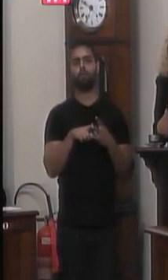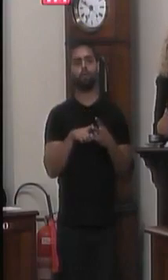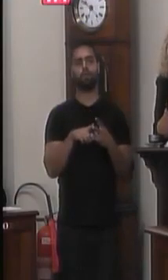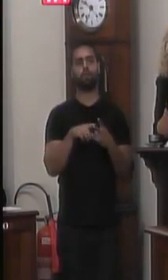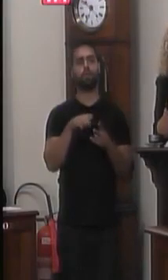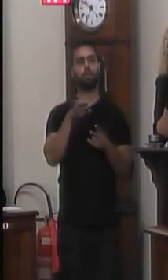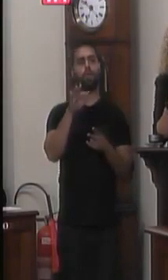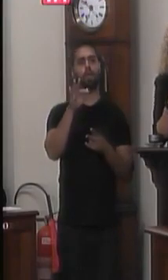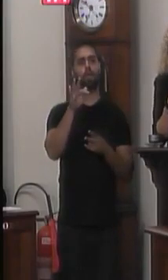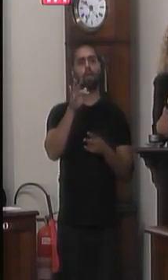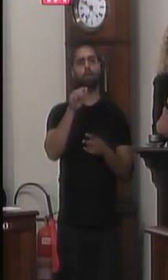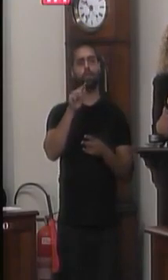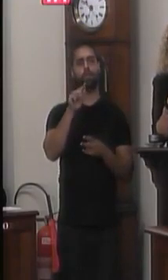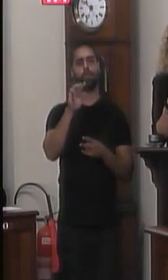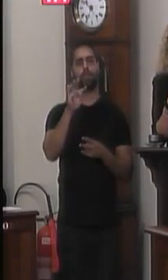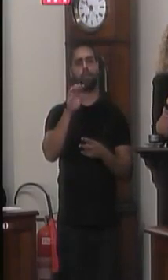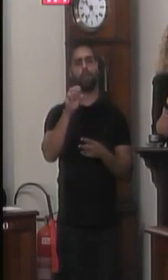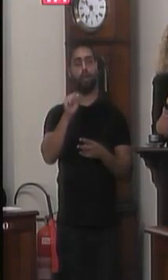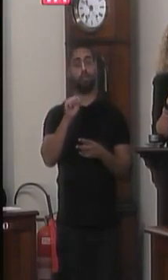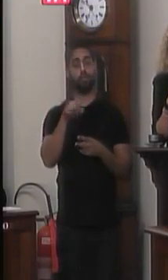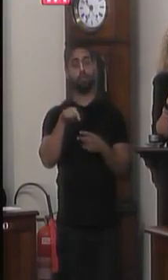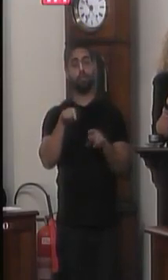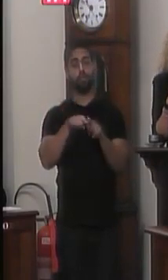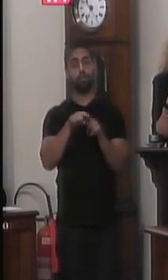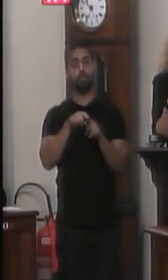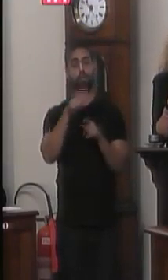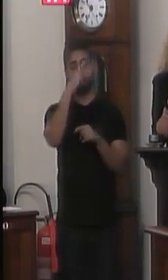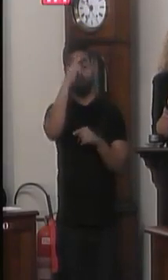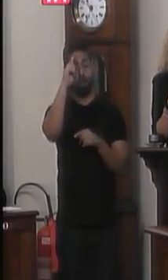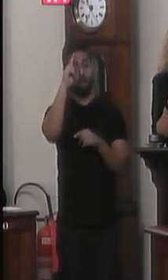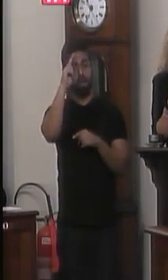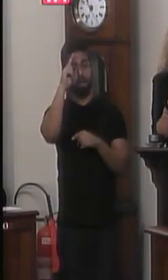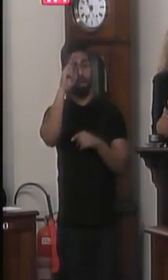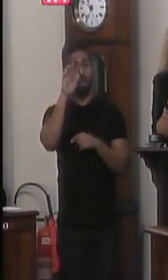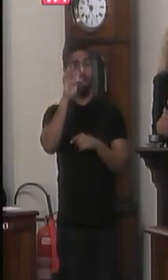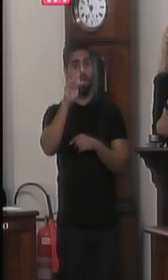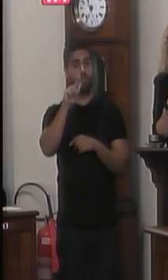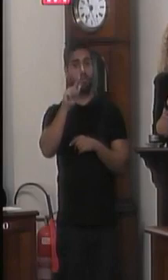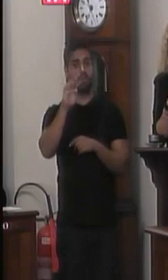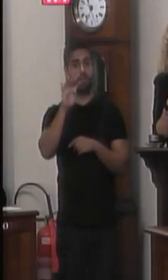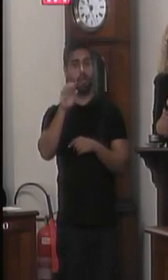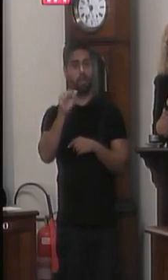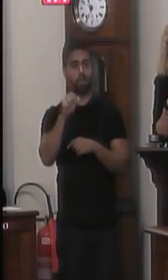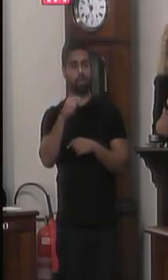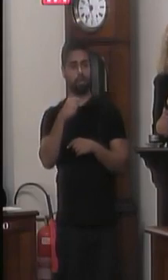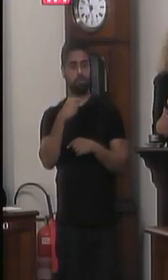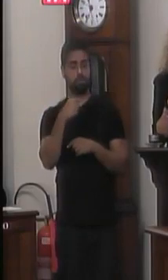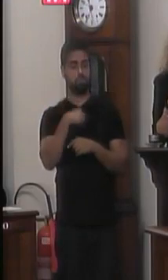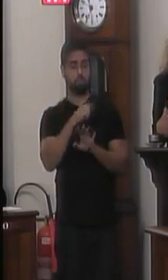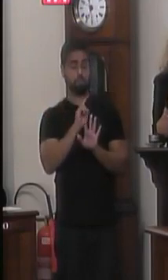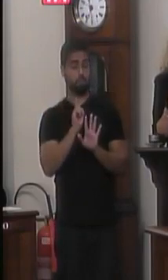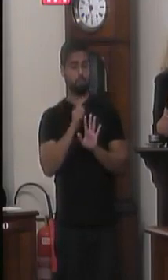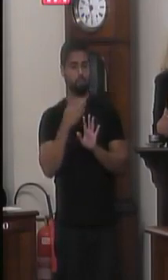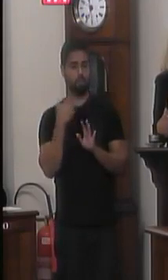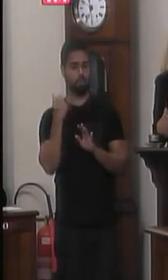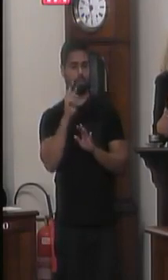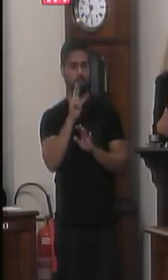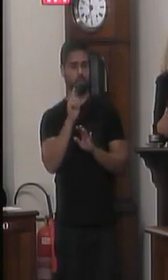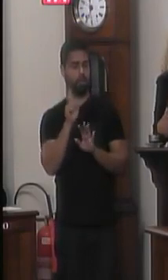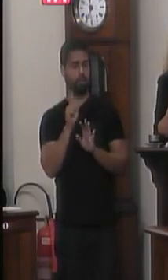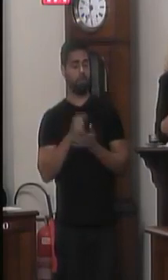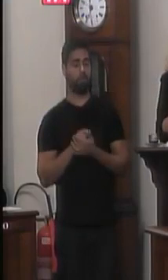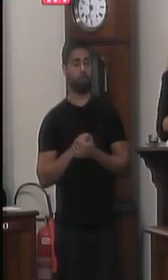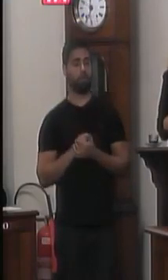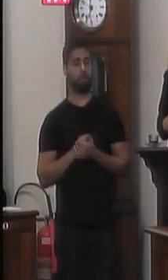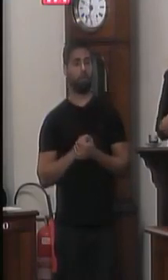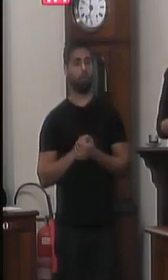FGTS, né? Você perguntou? Também tem o ZUB. FGTS não é da minha pasta, mas que eu só saiba, isso aí está sendo, eu acho que